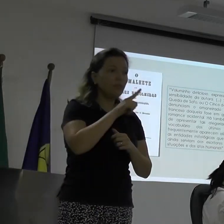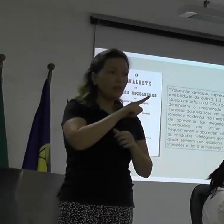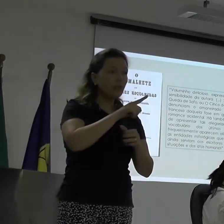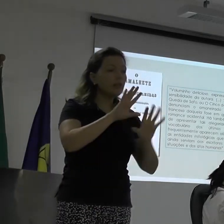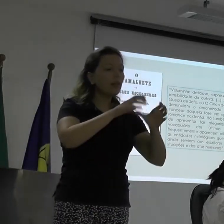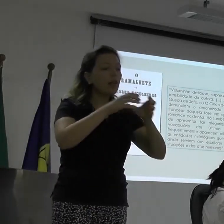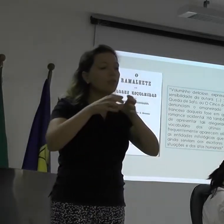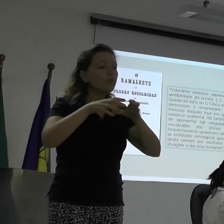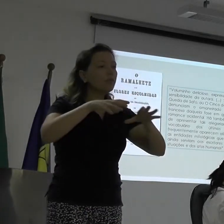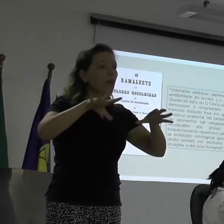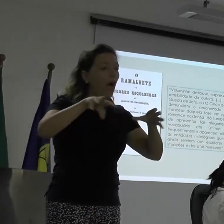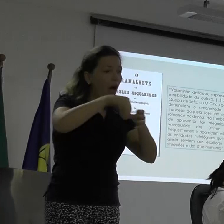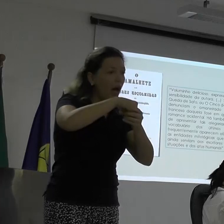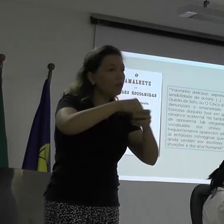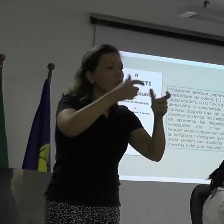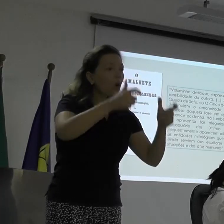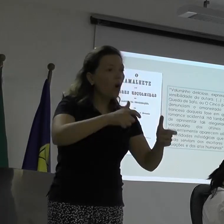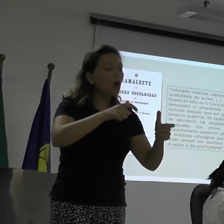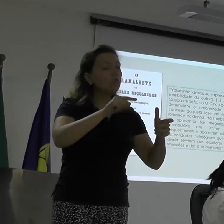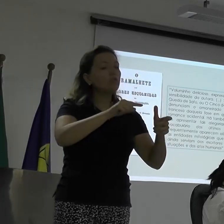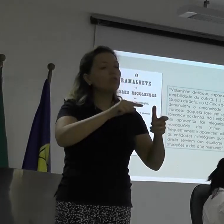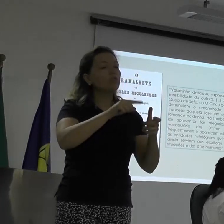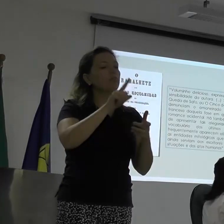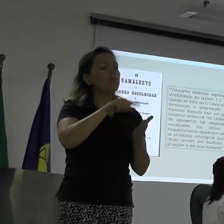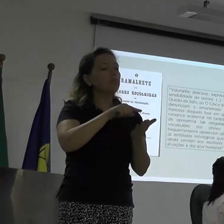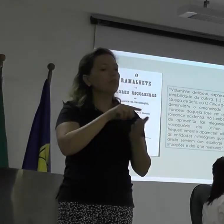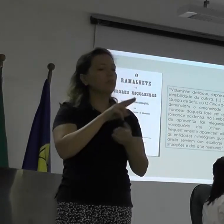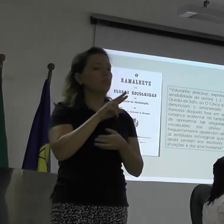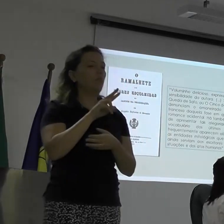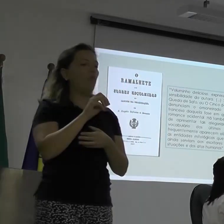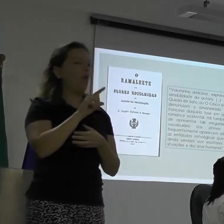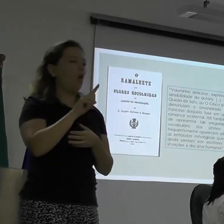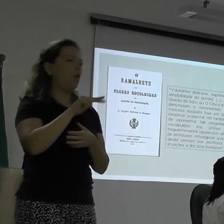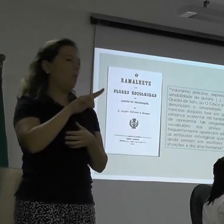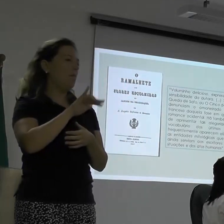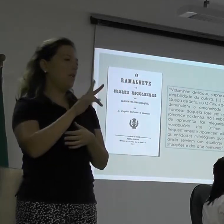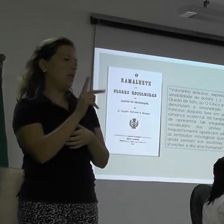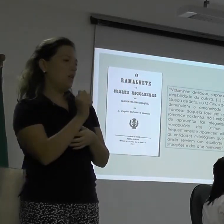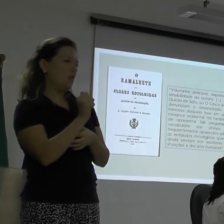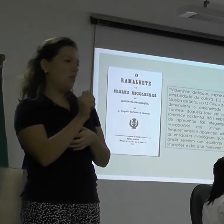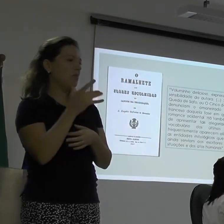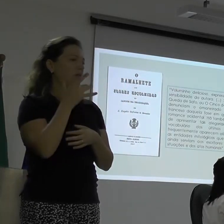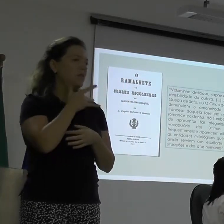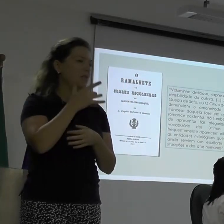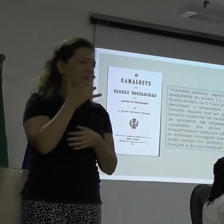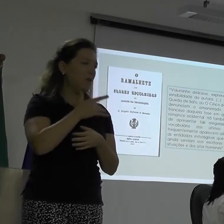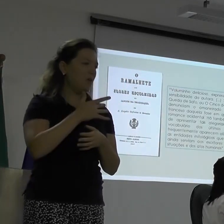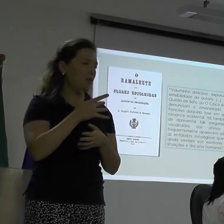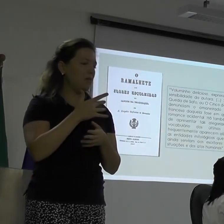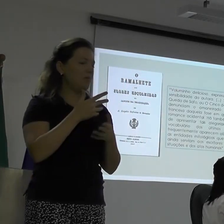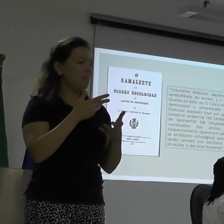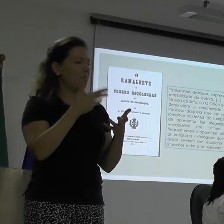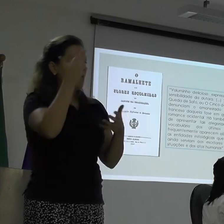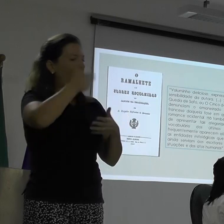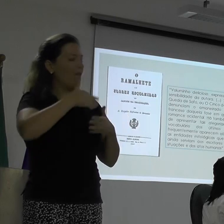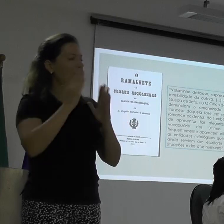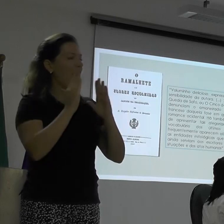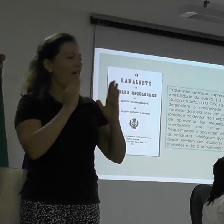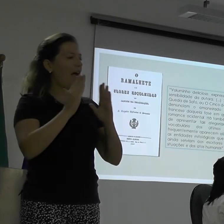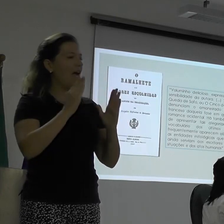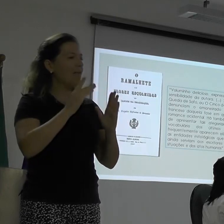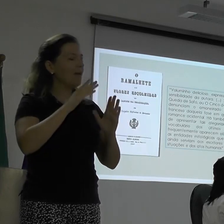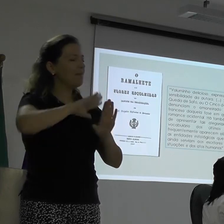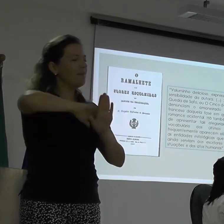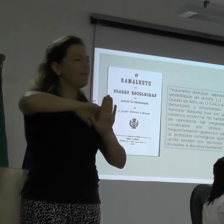classificada por Guilhermino César como voluminho delicioso, expressivo documento da época e da sensibilidade da